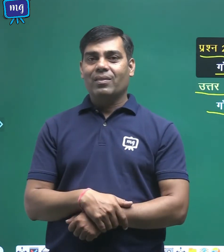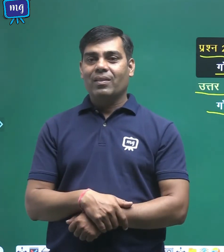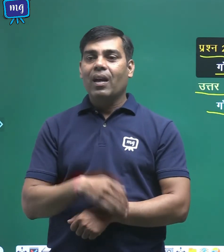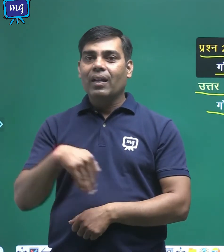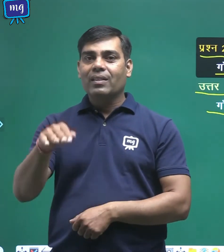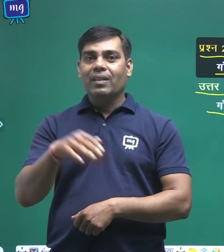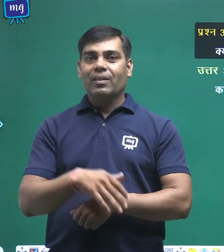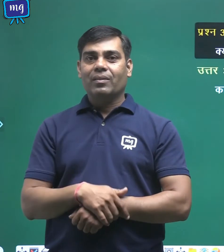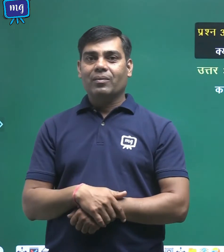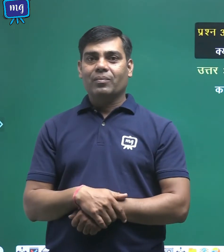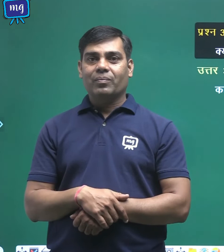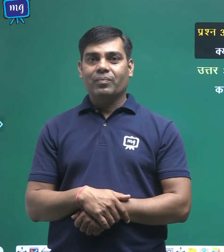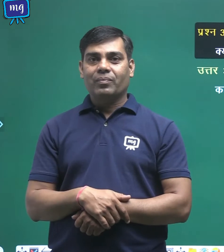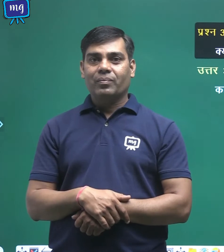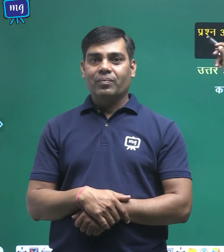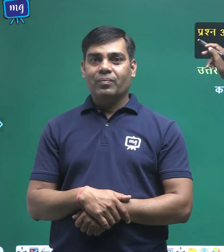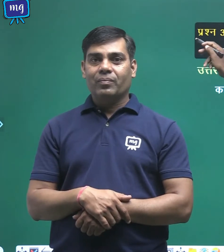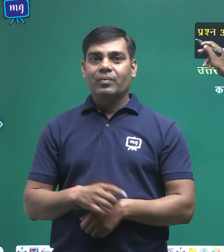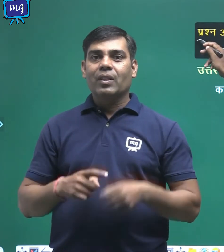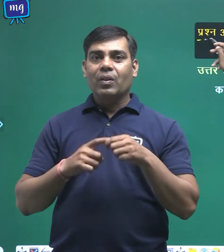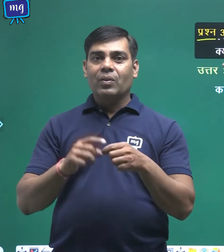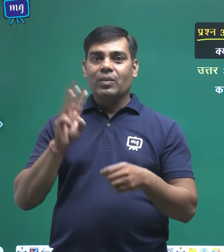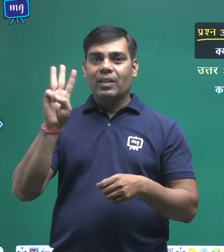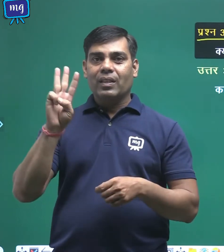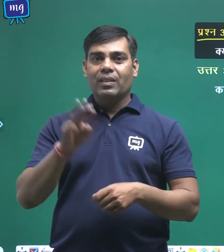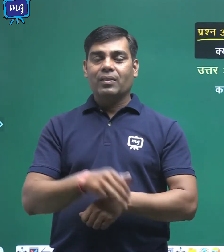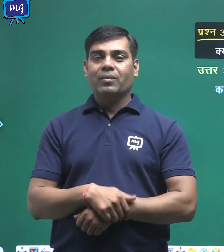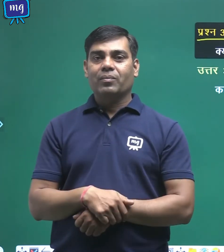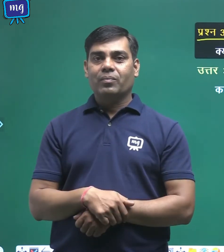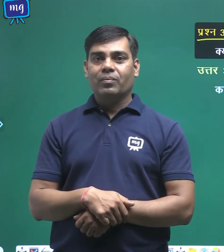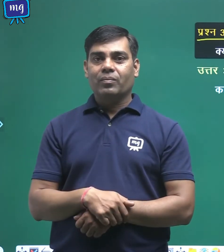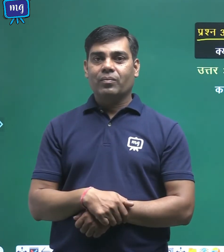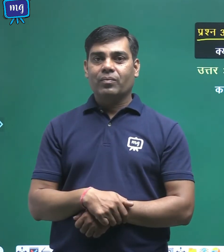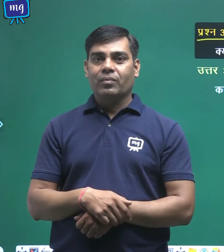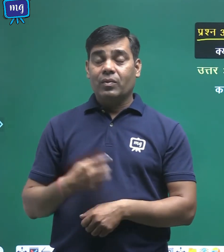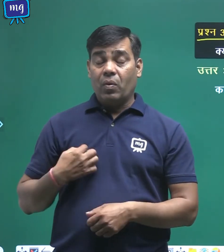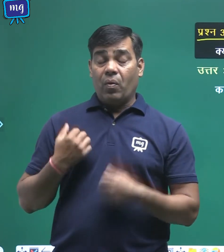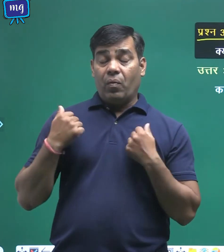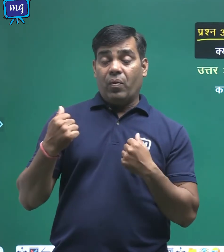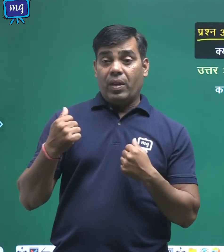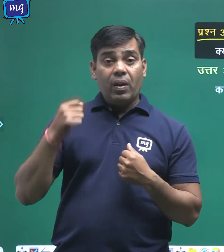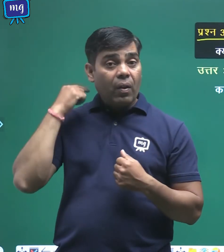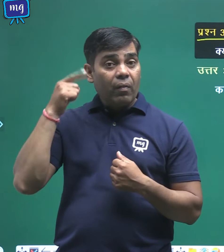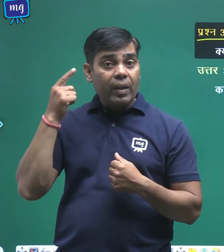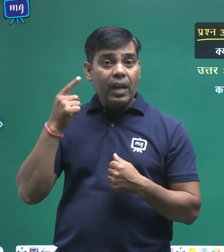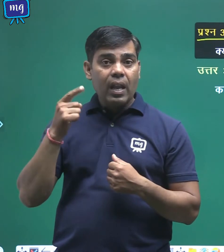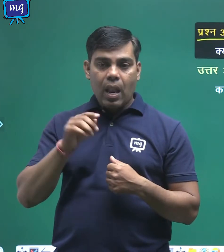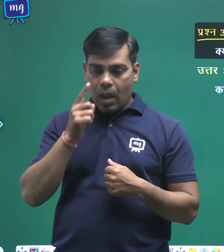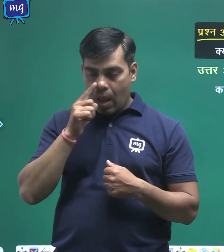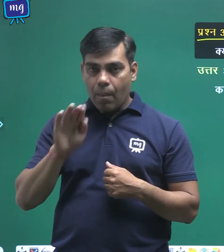आगे चलें। प्रश्न 3, वीर भील बालिका